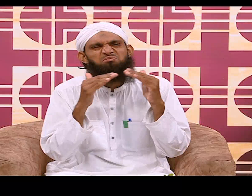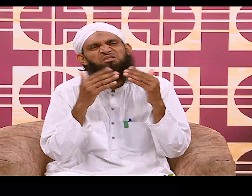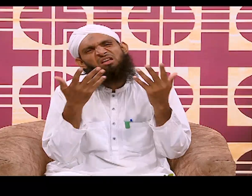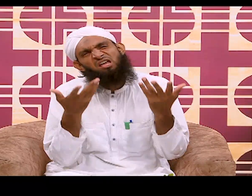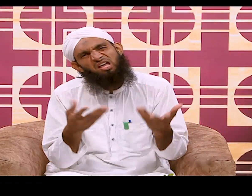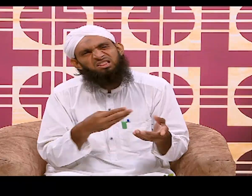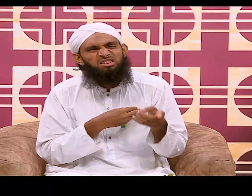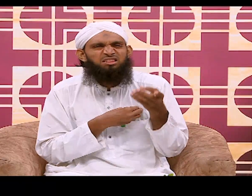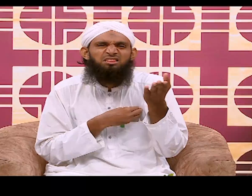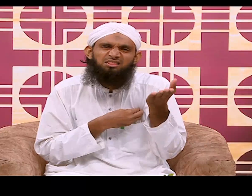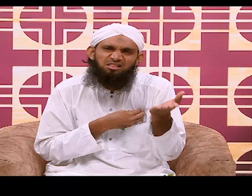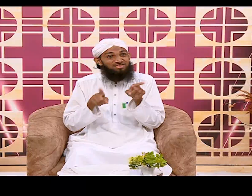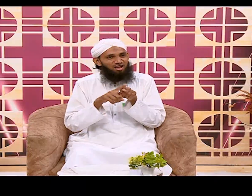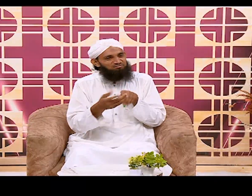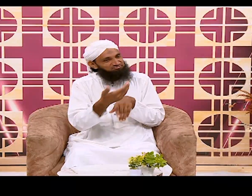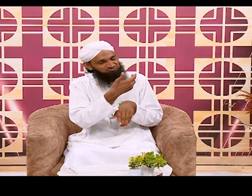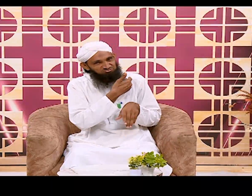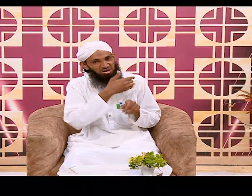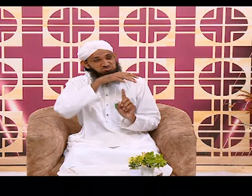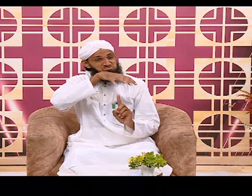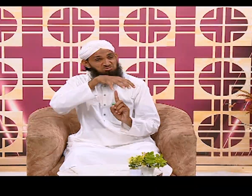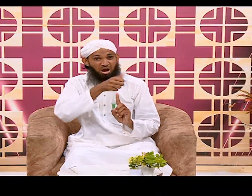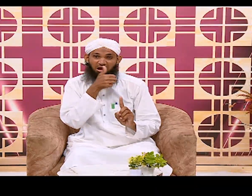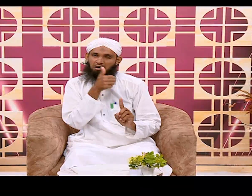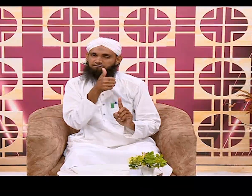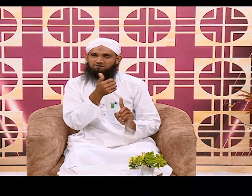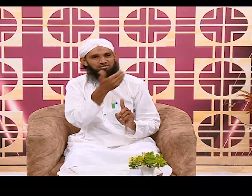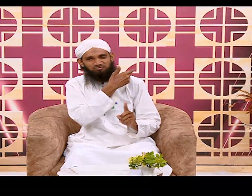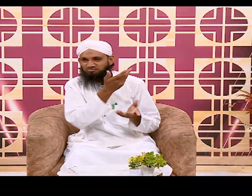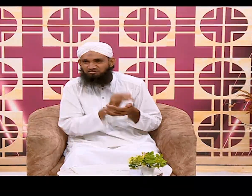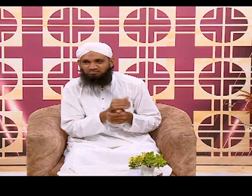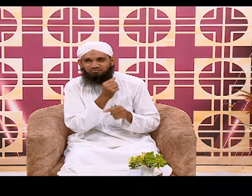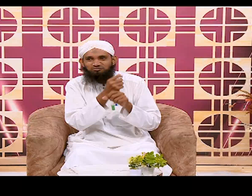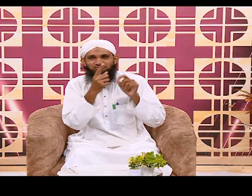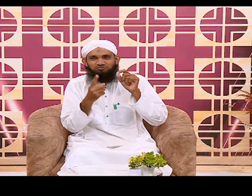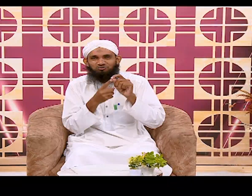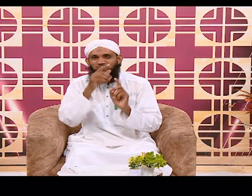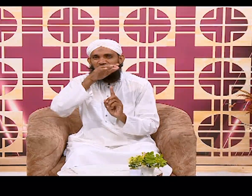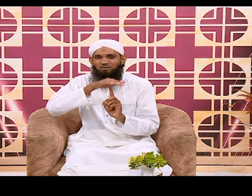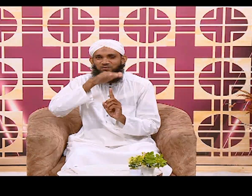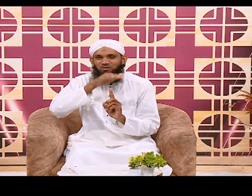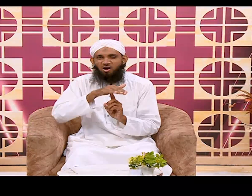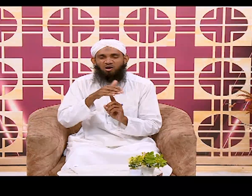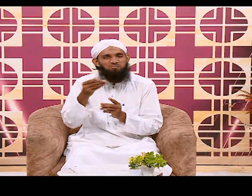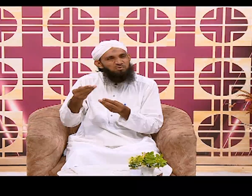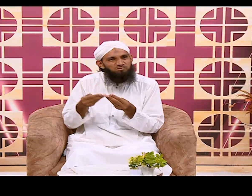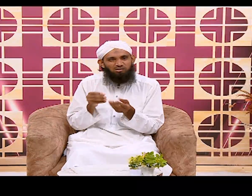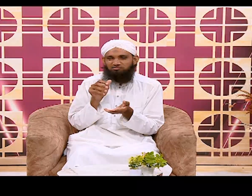آپ کو تکلیف ہوگی، ہمارے یہاں تشریف لے آئیے۔ مگر آپ رحمت اللہ علیہ نے کسی کی درخواست قبول نہ